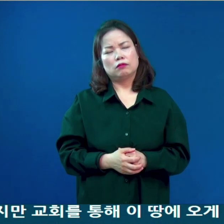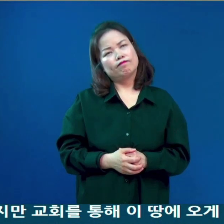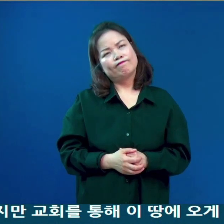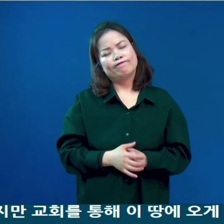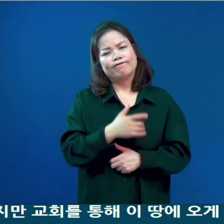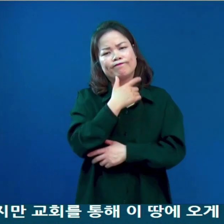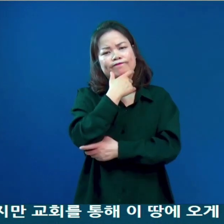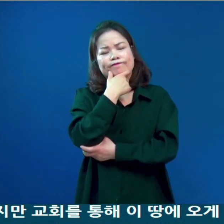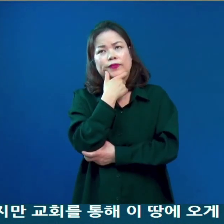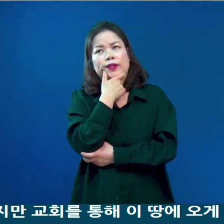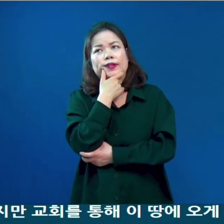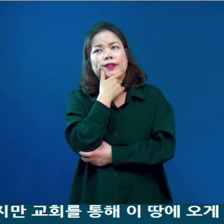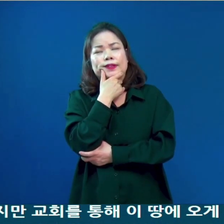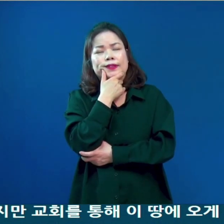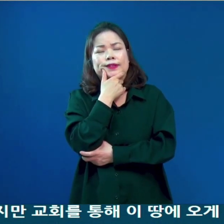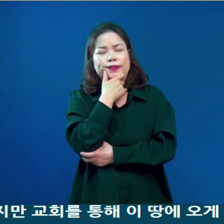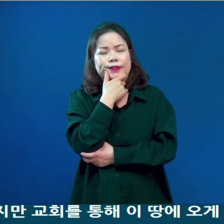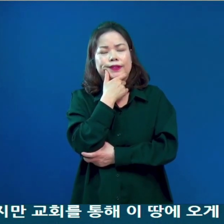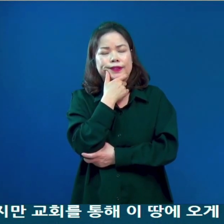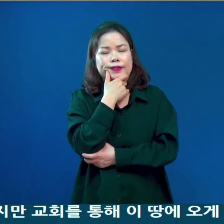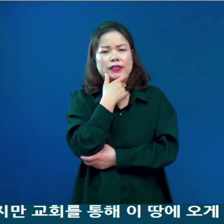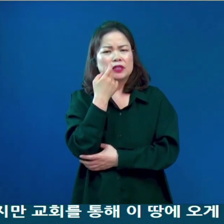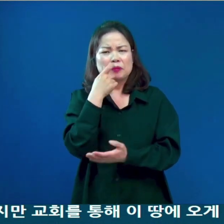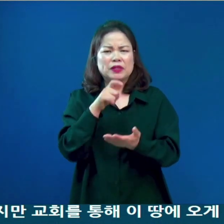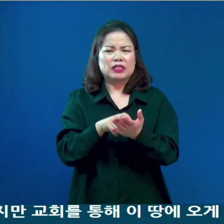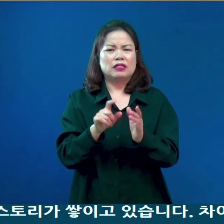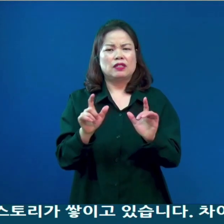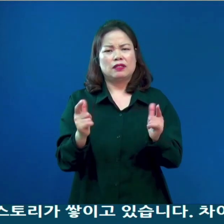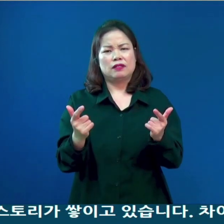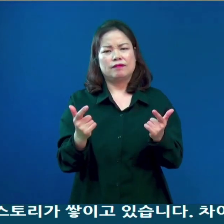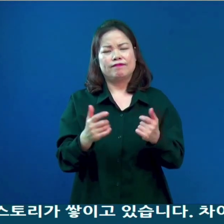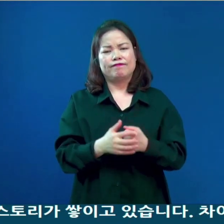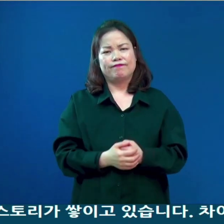글쎄요, 참 쉽지 않아요.